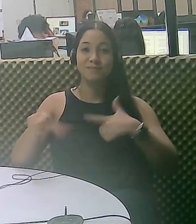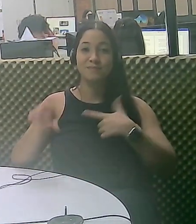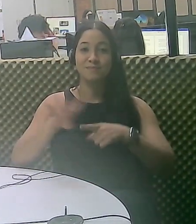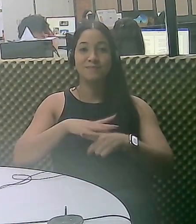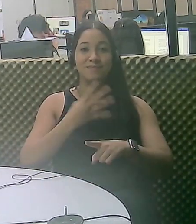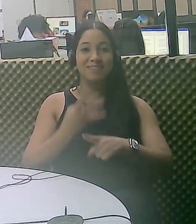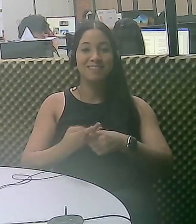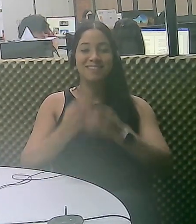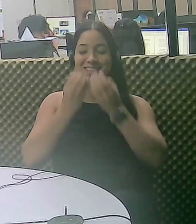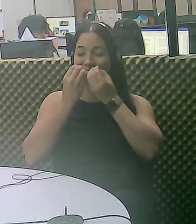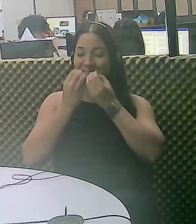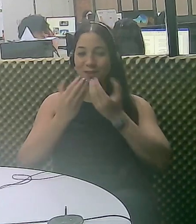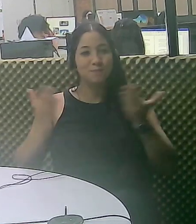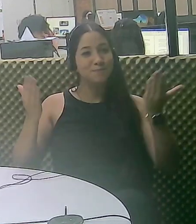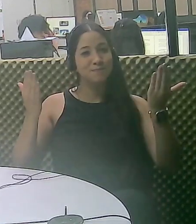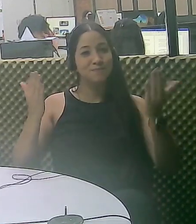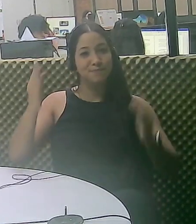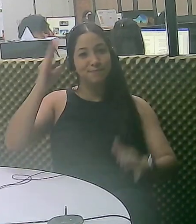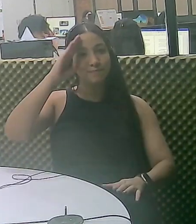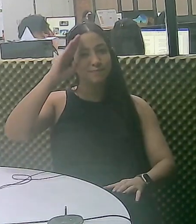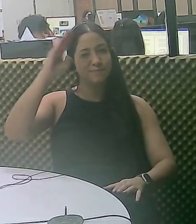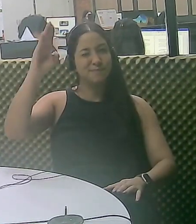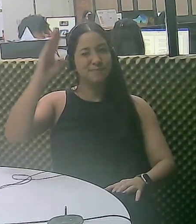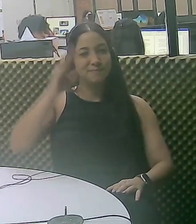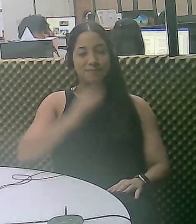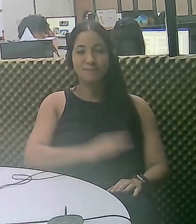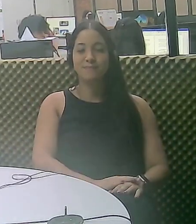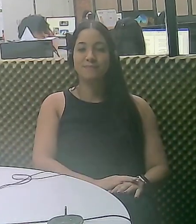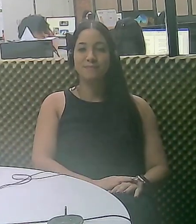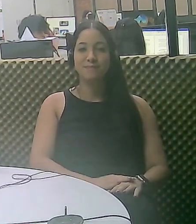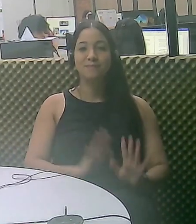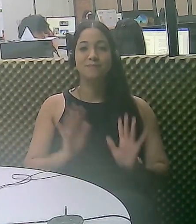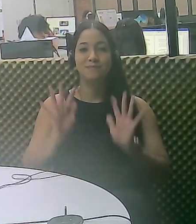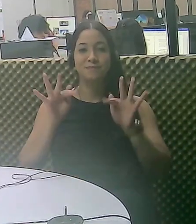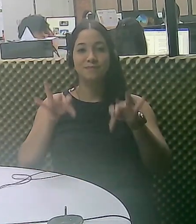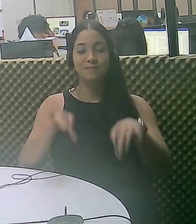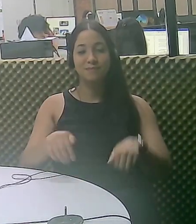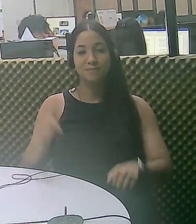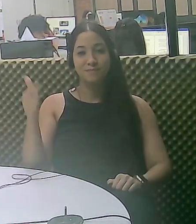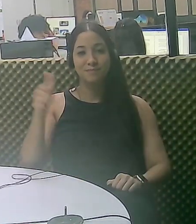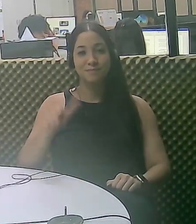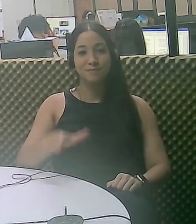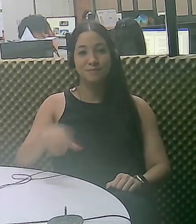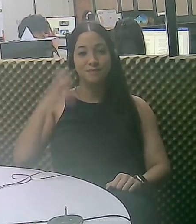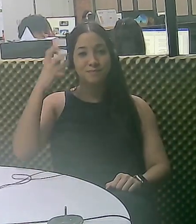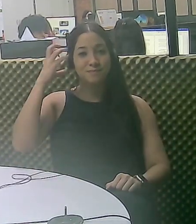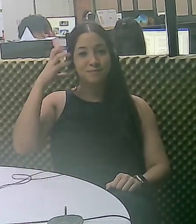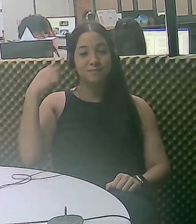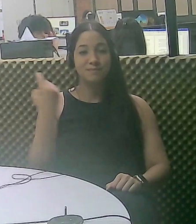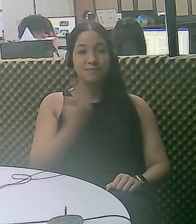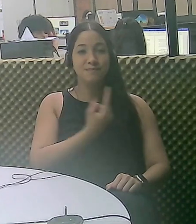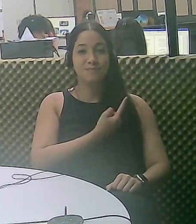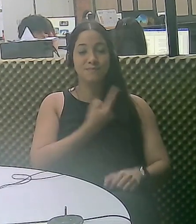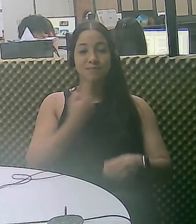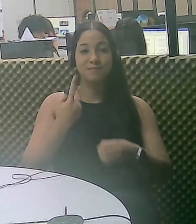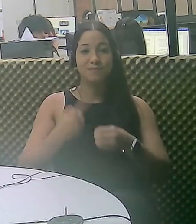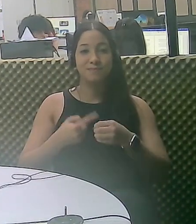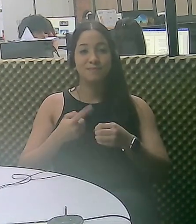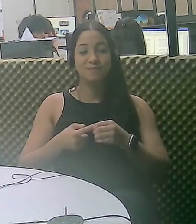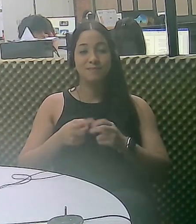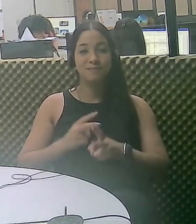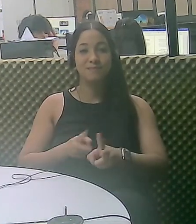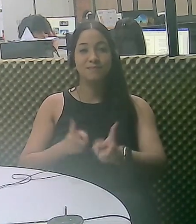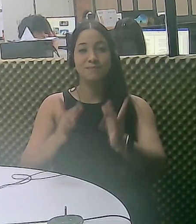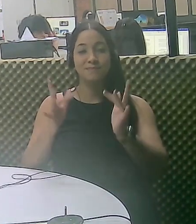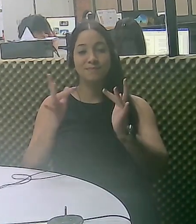Uberlândia. Fazer mais, fazer bem. Até a próxima. Fica por aqui mais uma edição do programa da Rádio